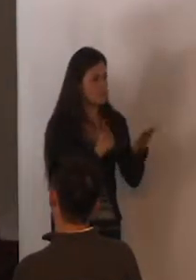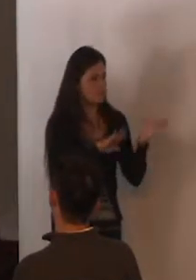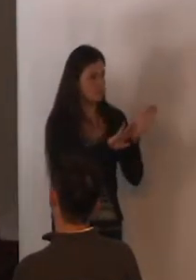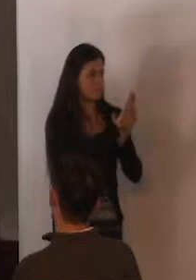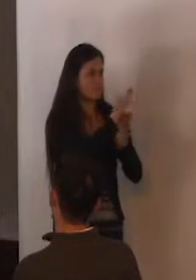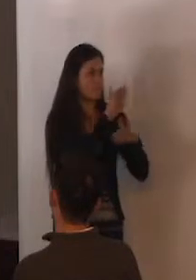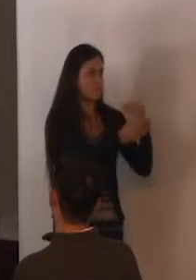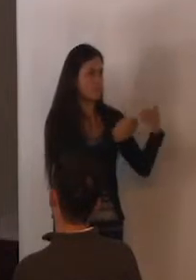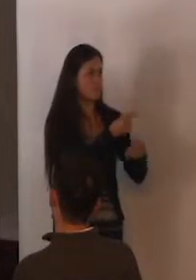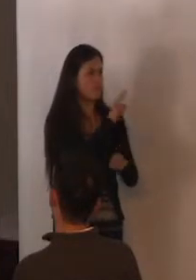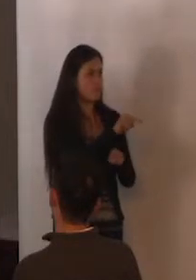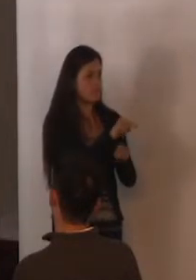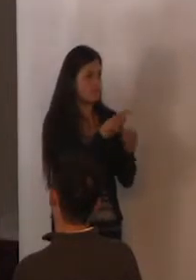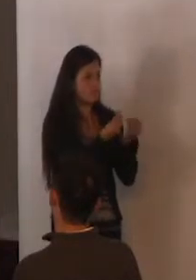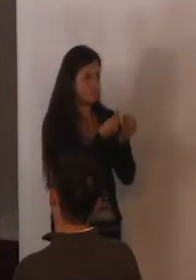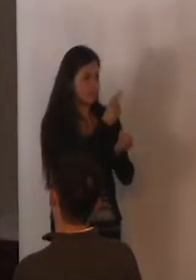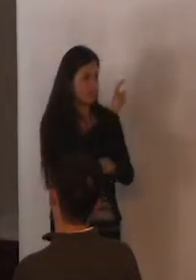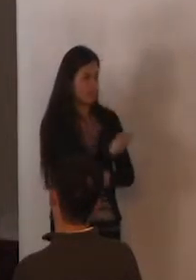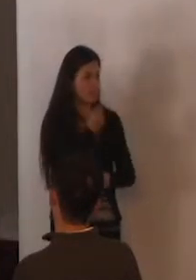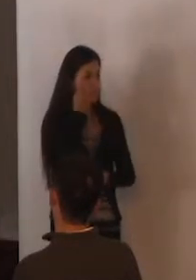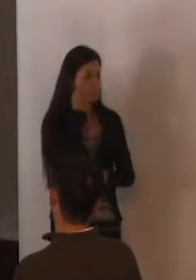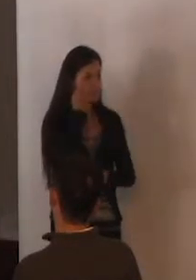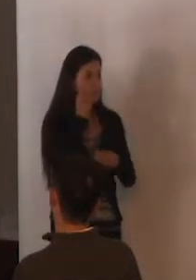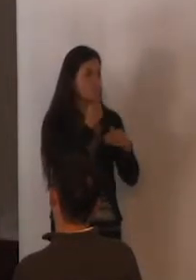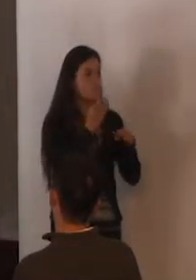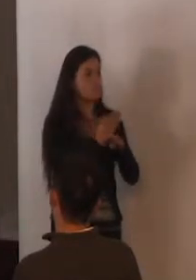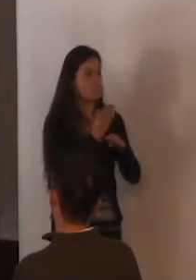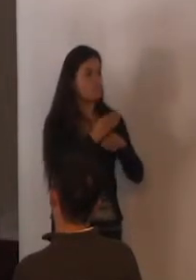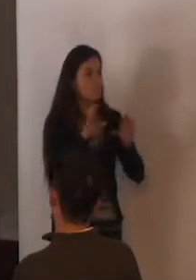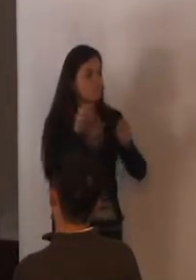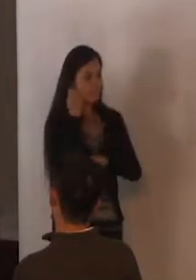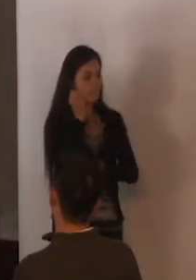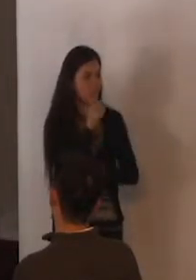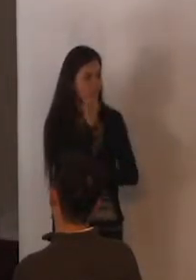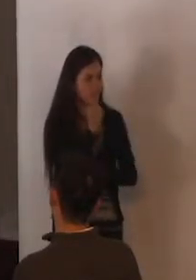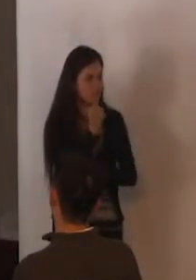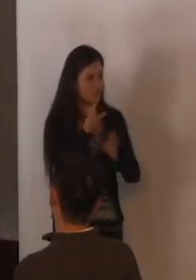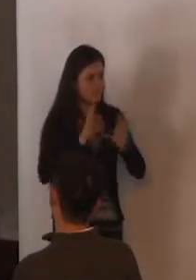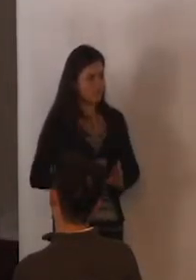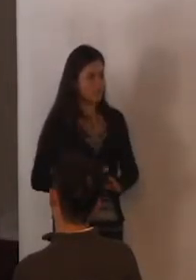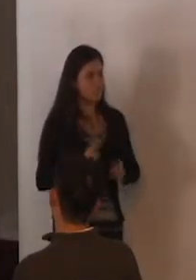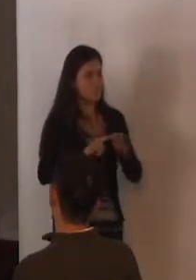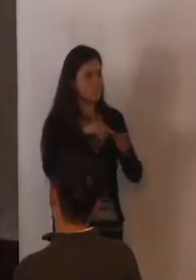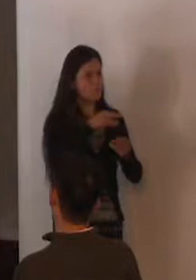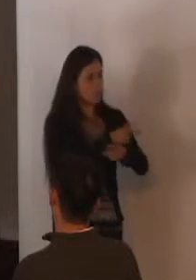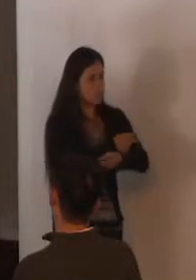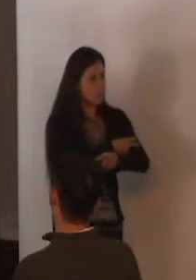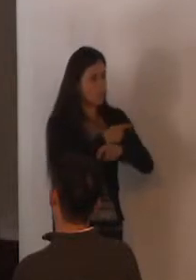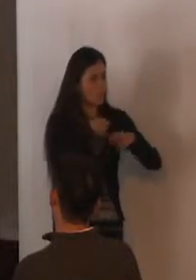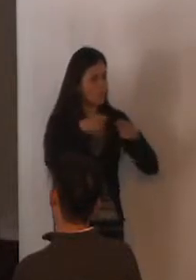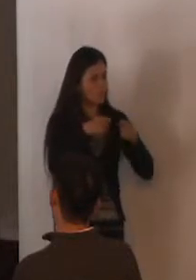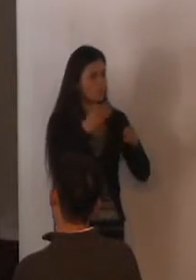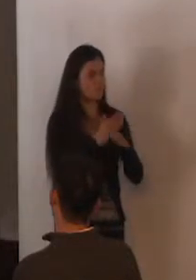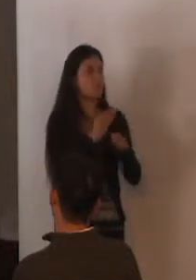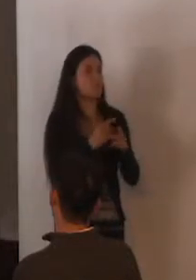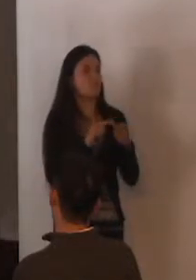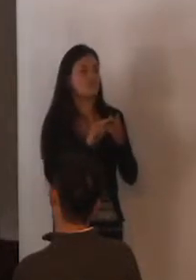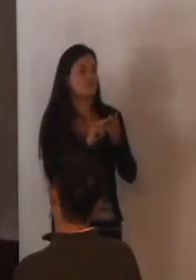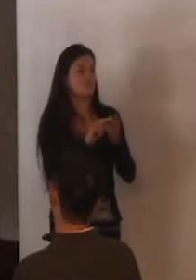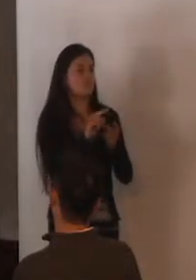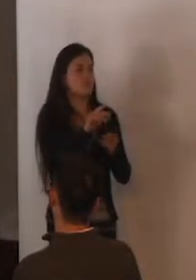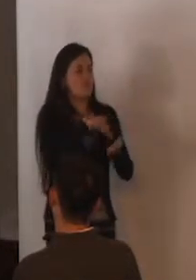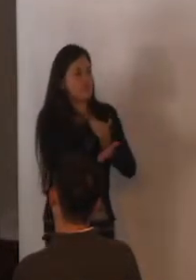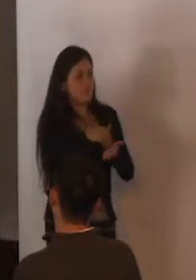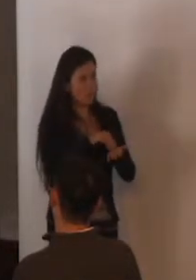de ellos tienen trastornos en la planeación motora, algunos de ellos con debilidad muscular y otros sin